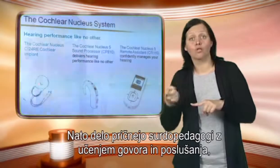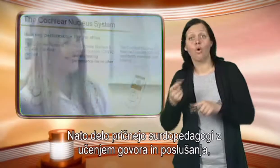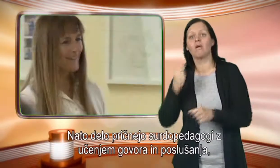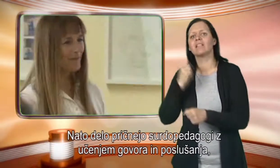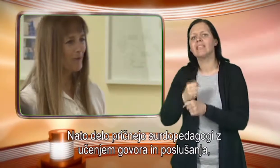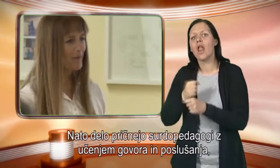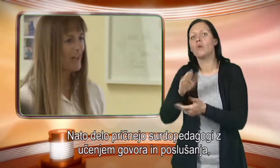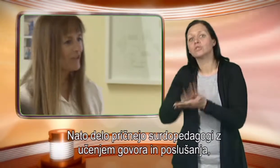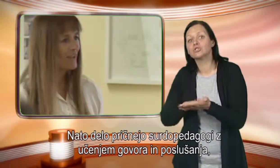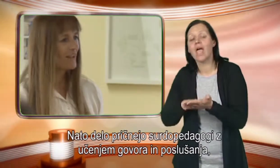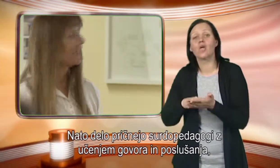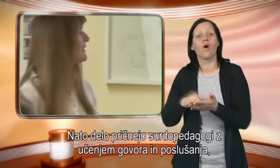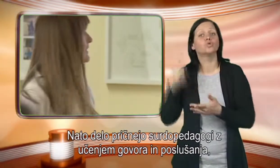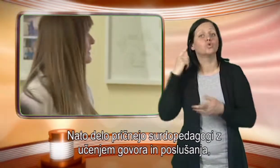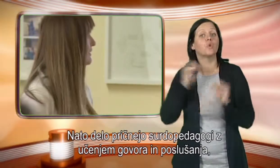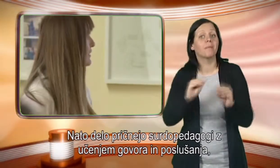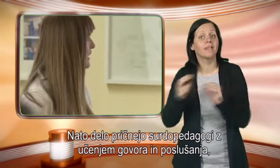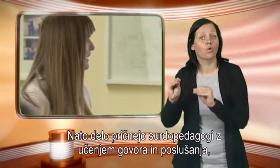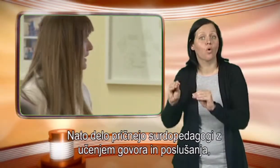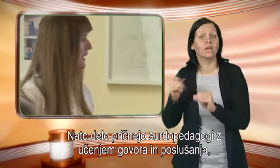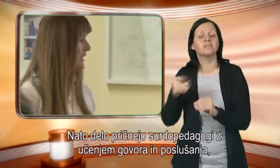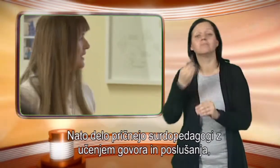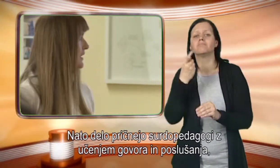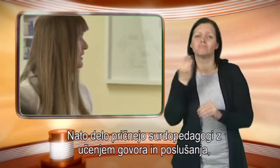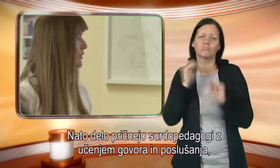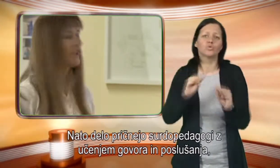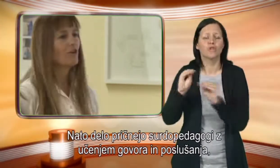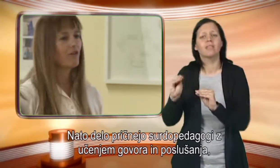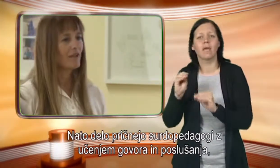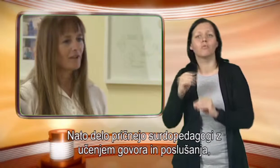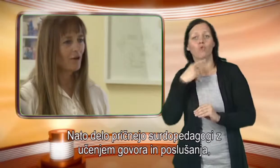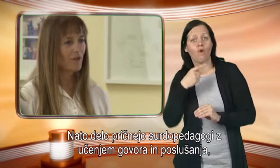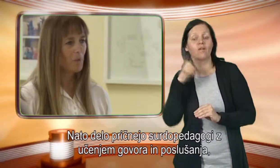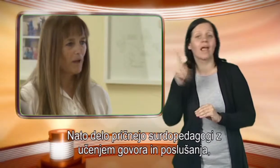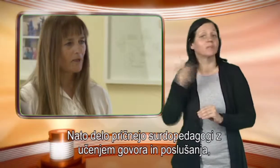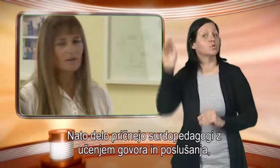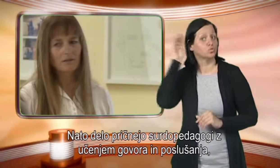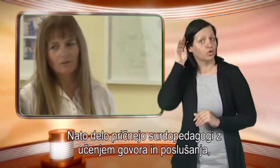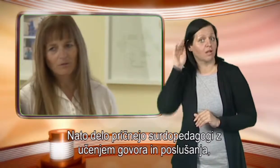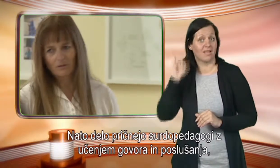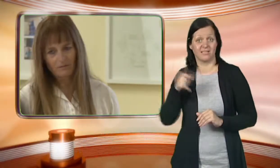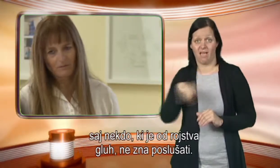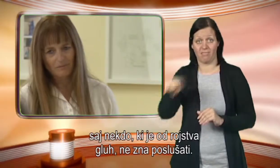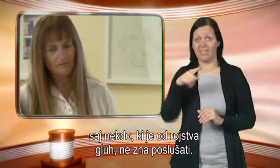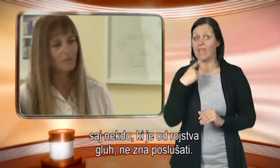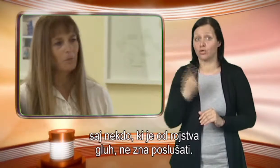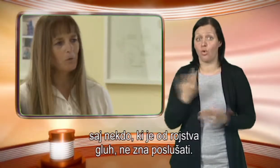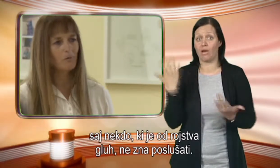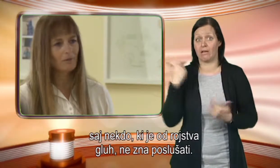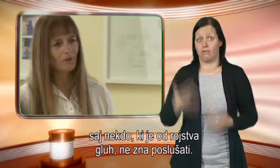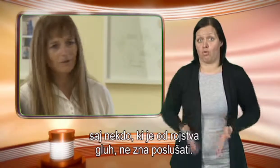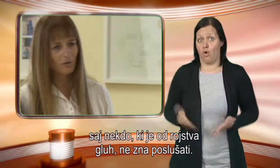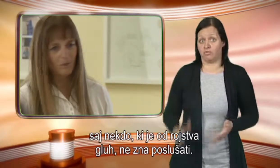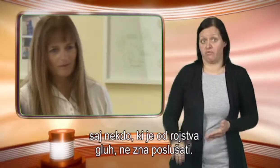Na to delo pričnejo surdopedagogi z učenjem govora in poslušanja, saj nekdo, ki je od rojstva gluh, ne zna